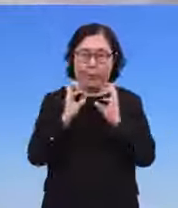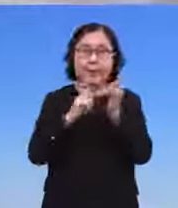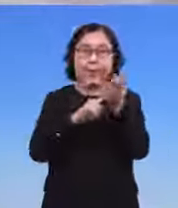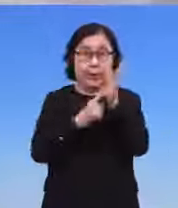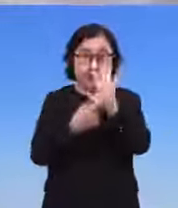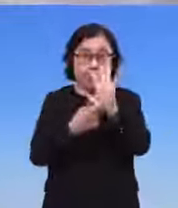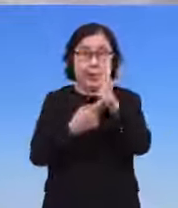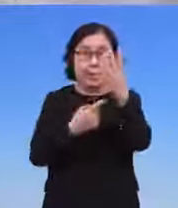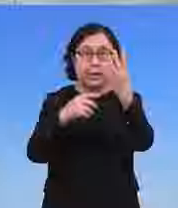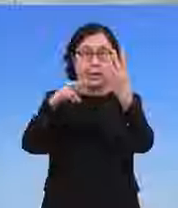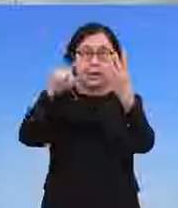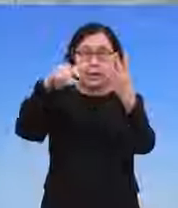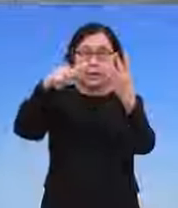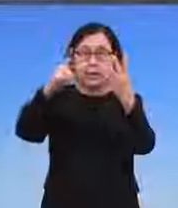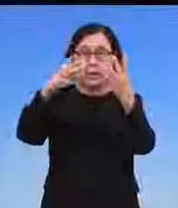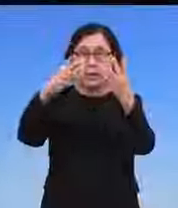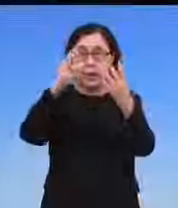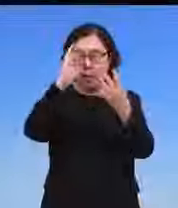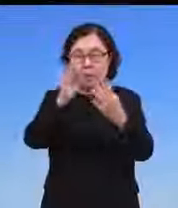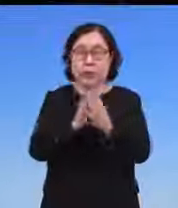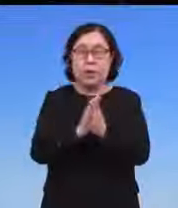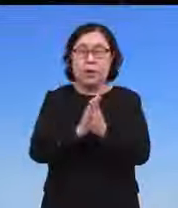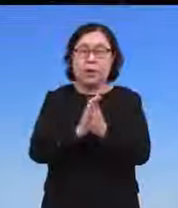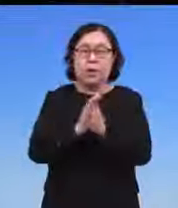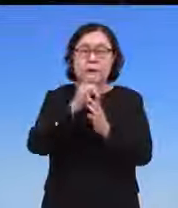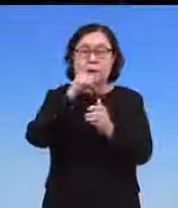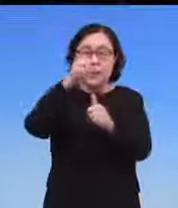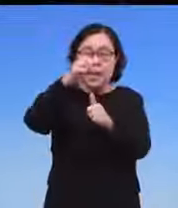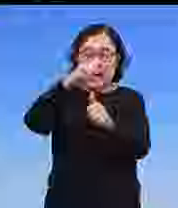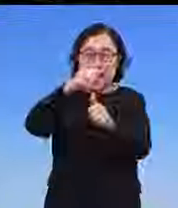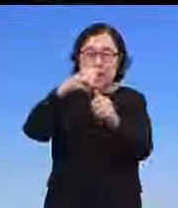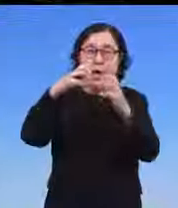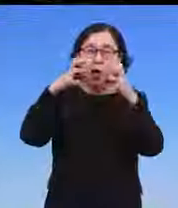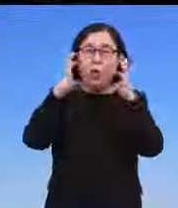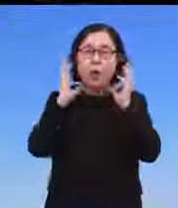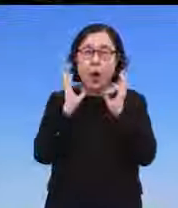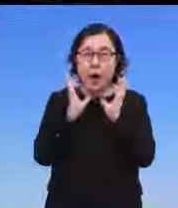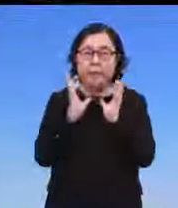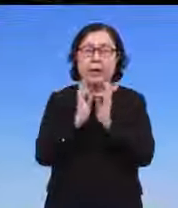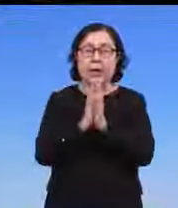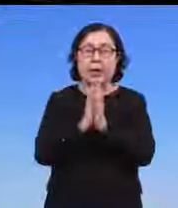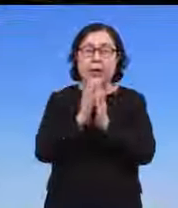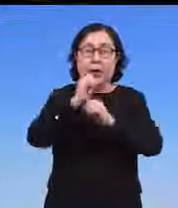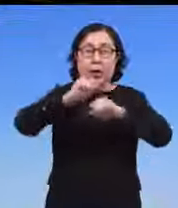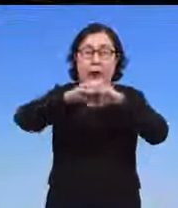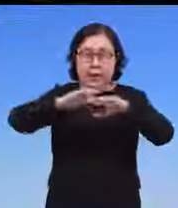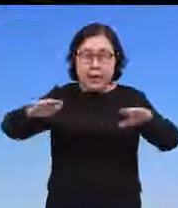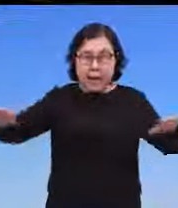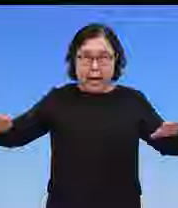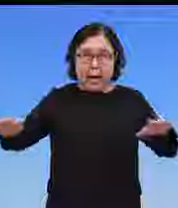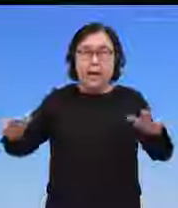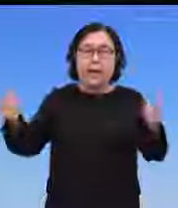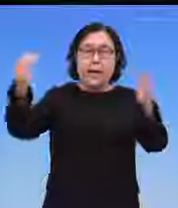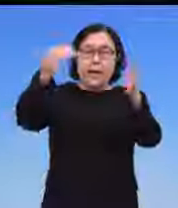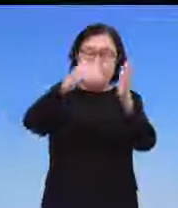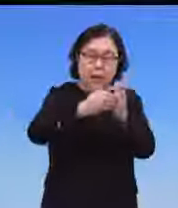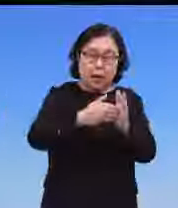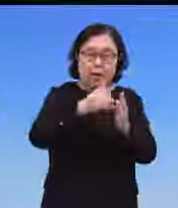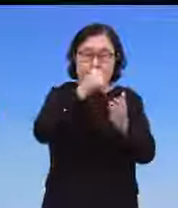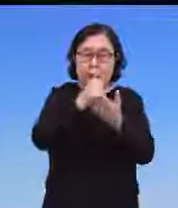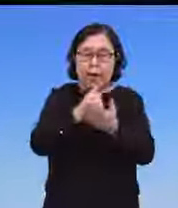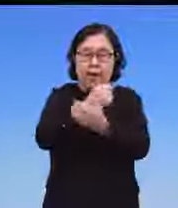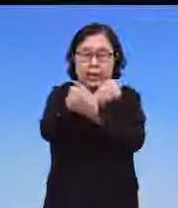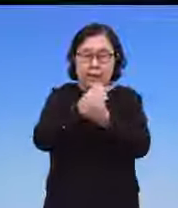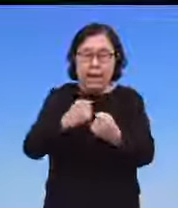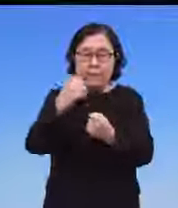사실입니다. 4절 세례 요한이 광야에 이르러 죄 사함을 받게 하는 회개의